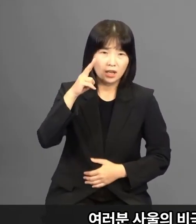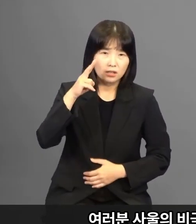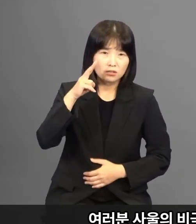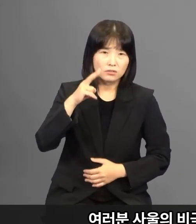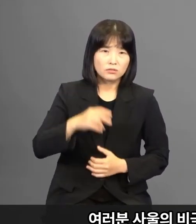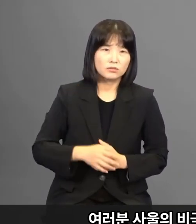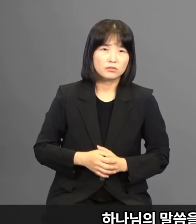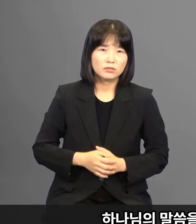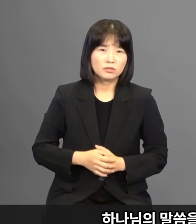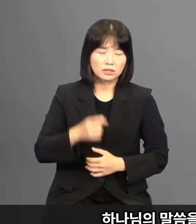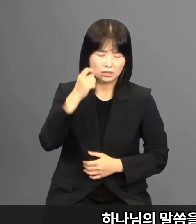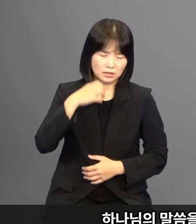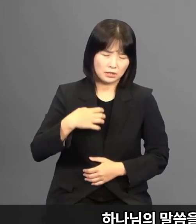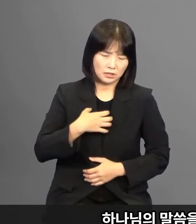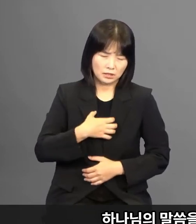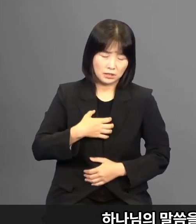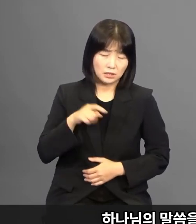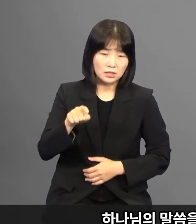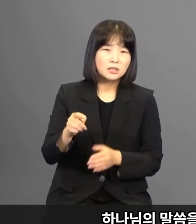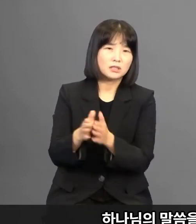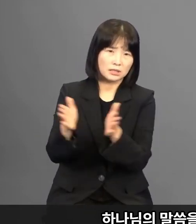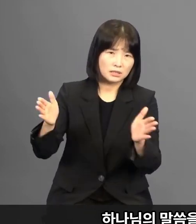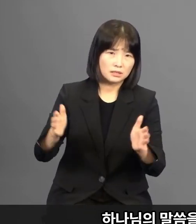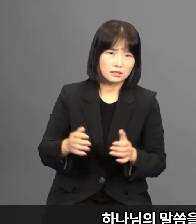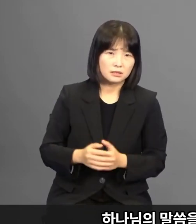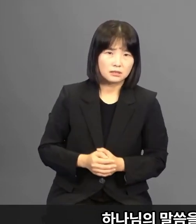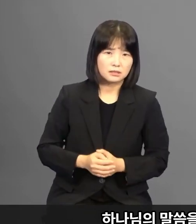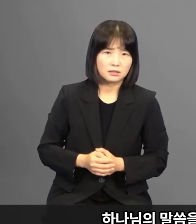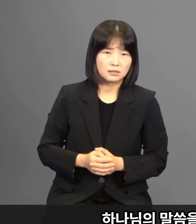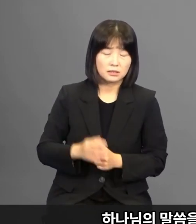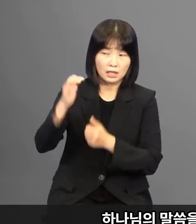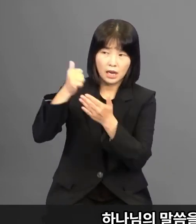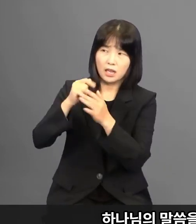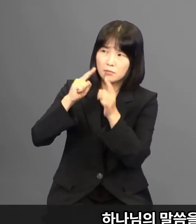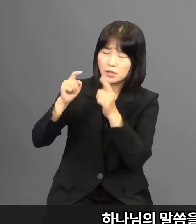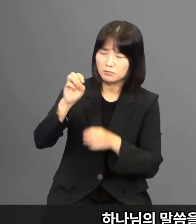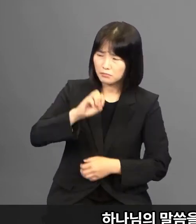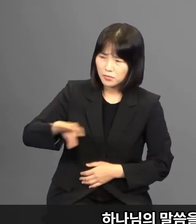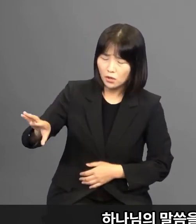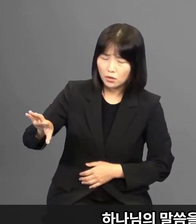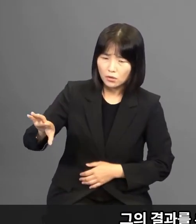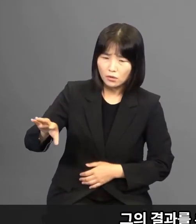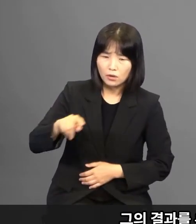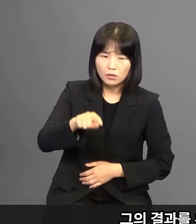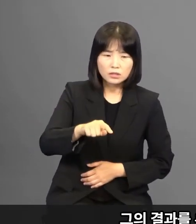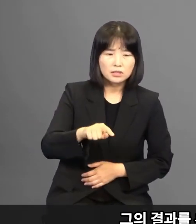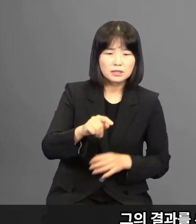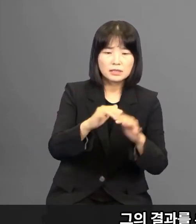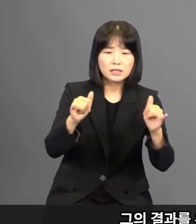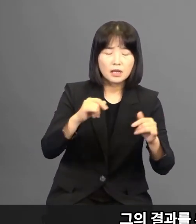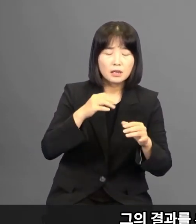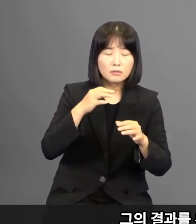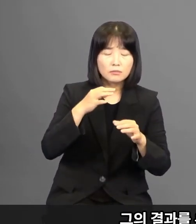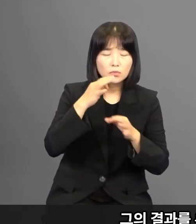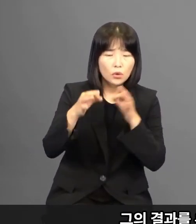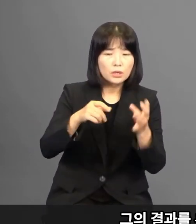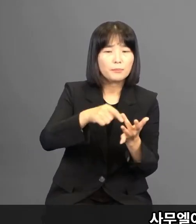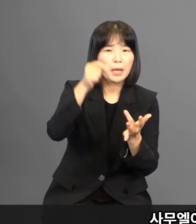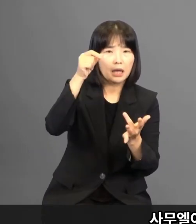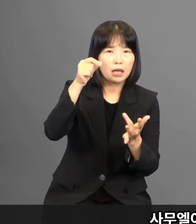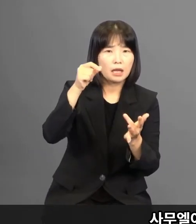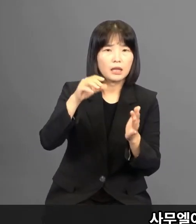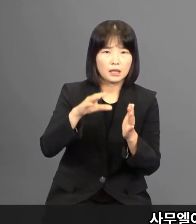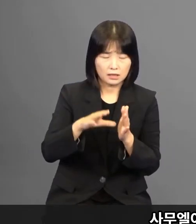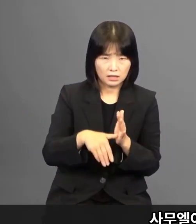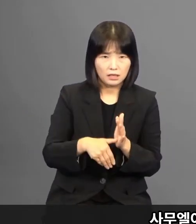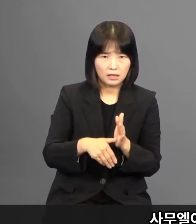시작이 되는 거예요. 하나님 말씀을 버리고 그 소리를 택했을 때 그의 결과를 우리는 알고 있지 않습니까?